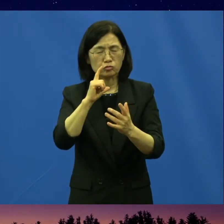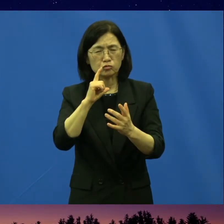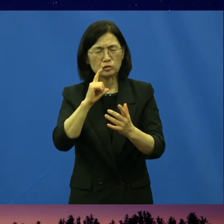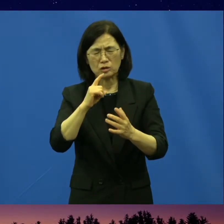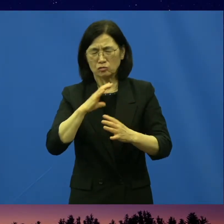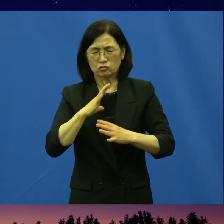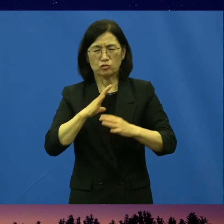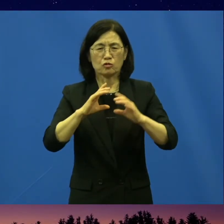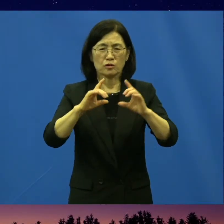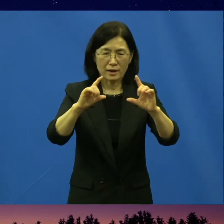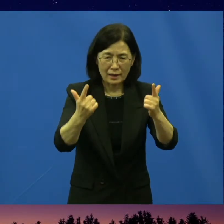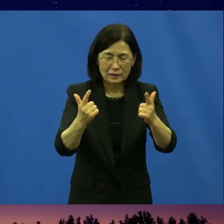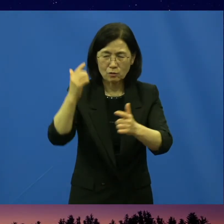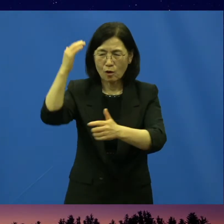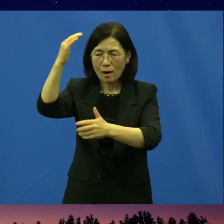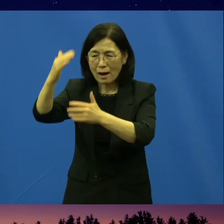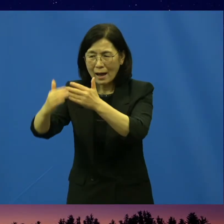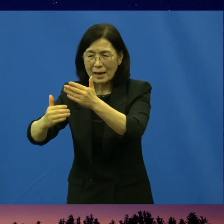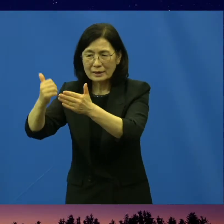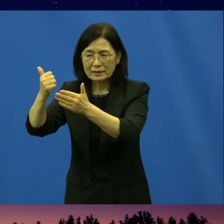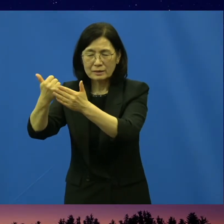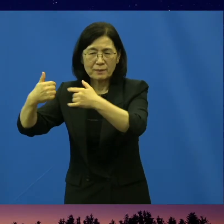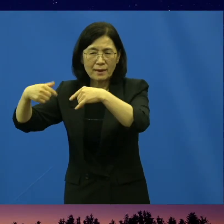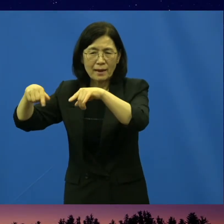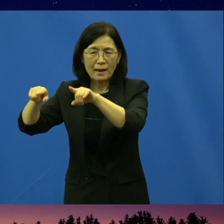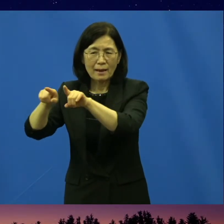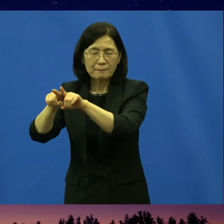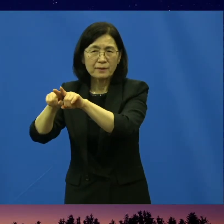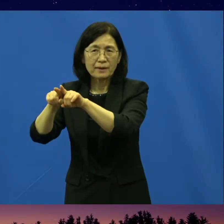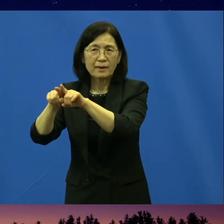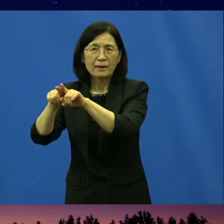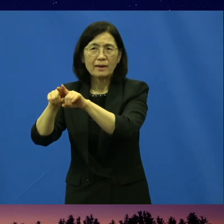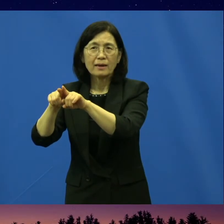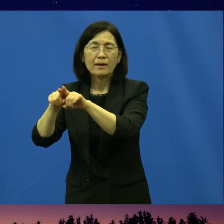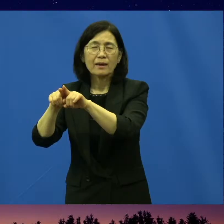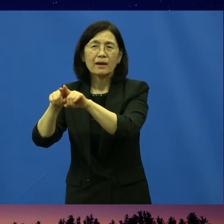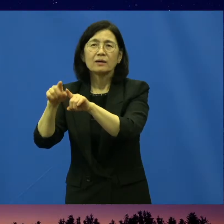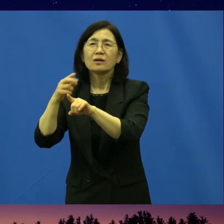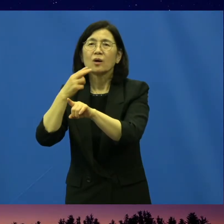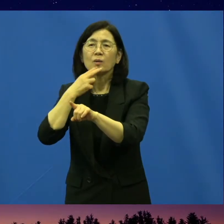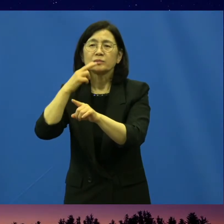가장 안전한 상황은 하나님이 함께 하시는 거예요.